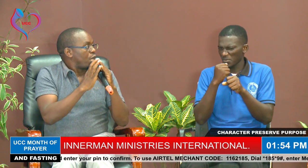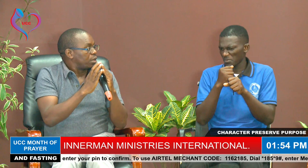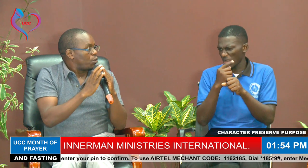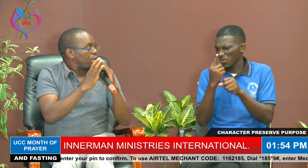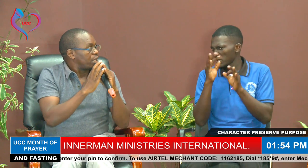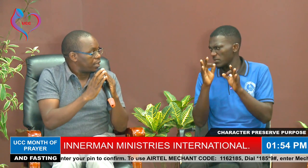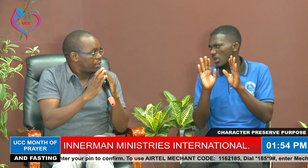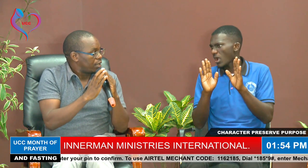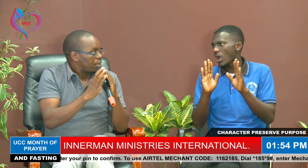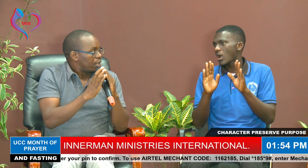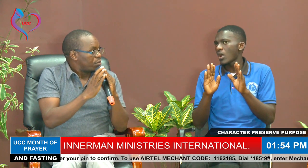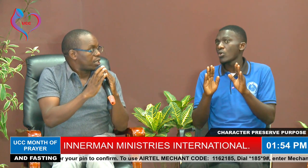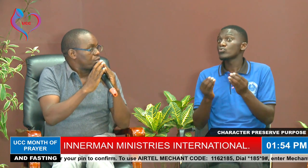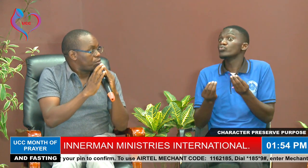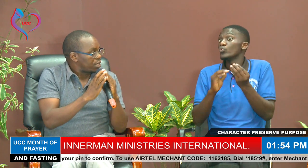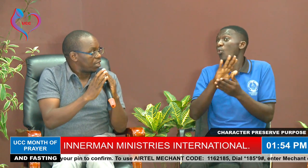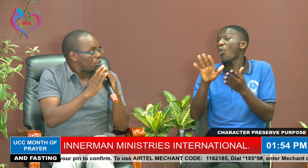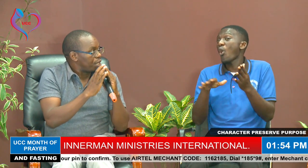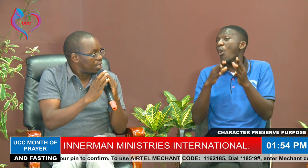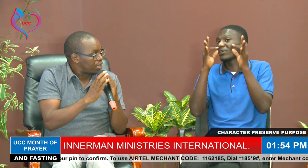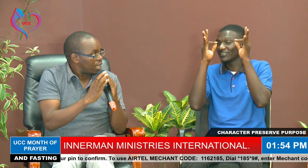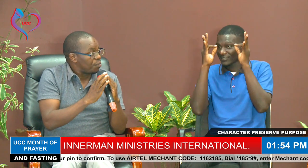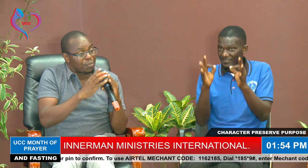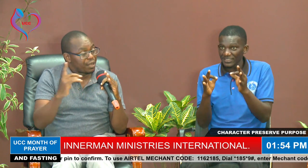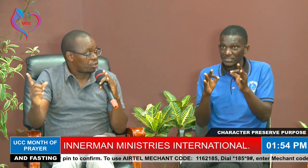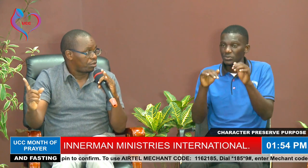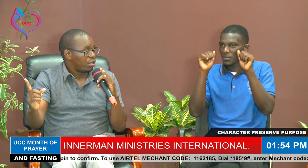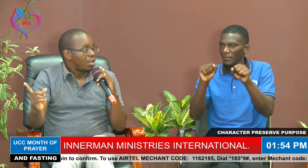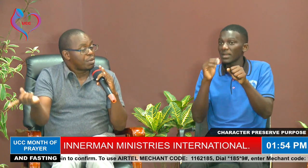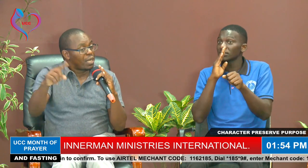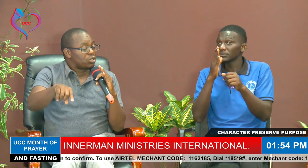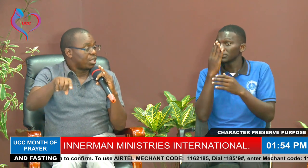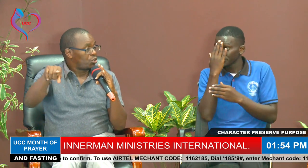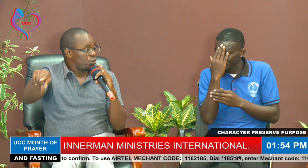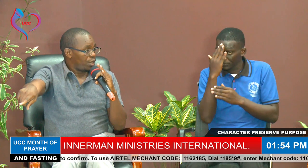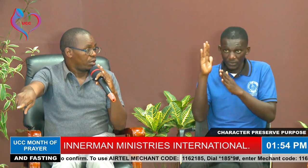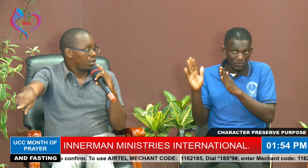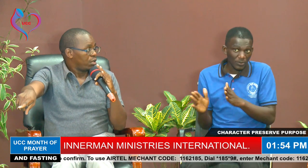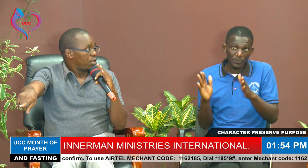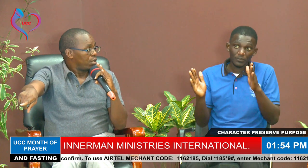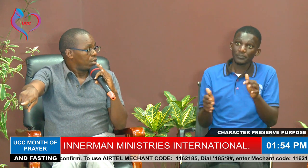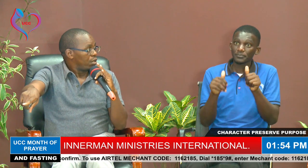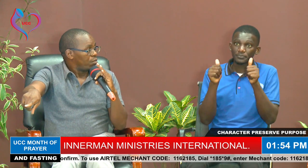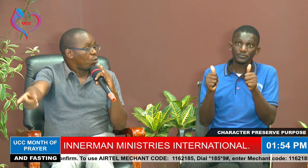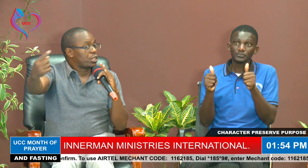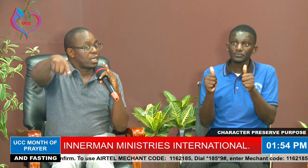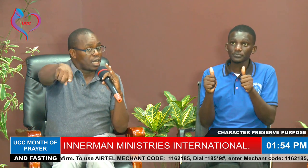okola chiba kulagide what is requested is obedience and preparation iri tuwe bakutegeka